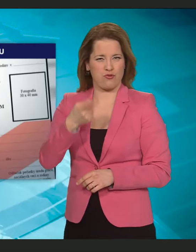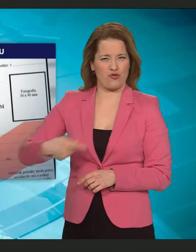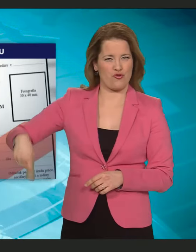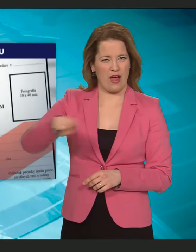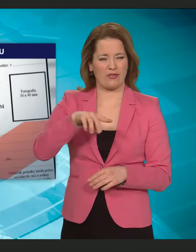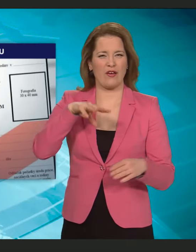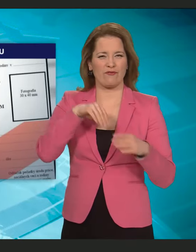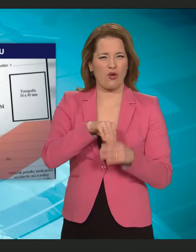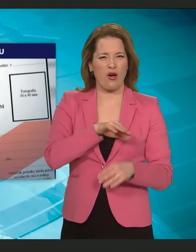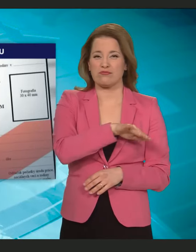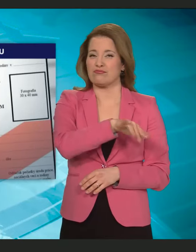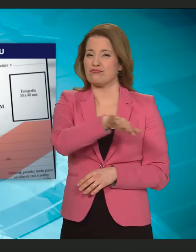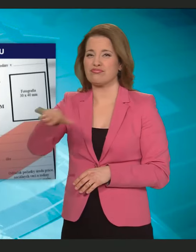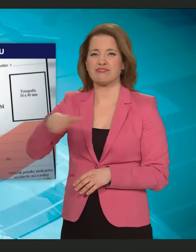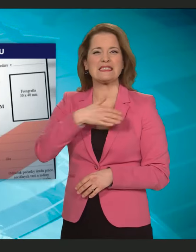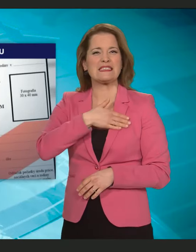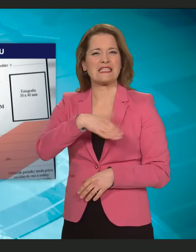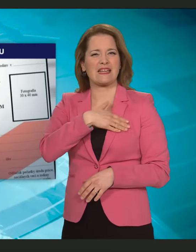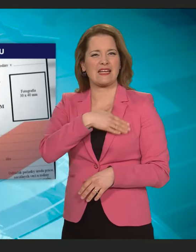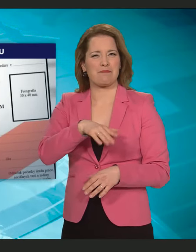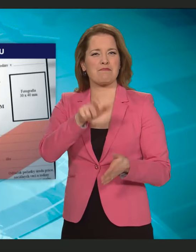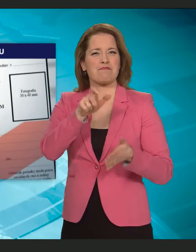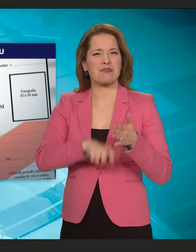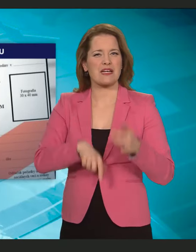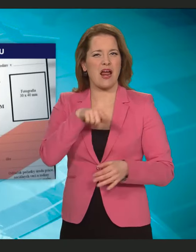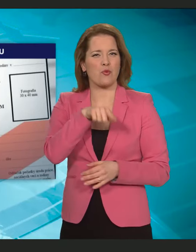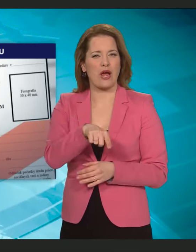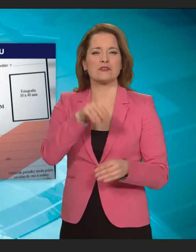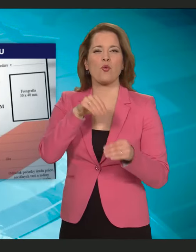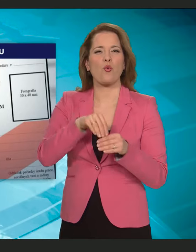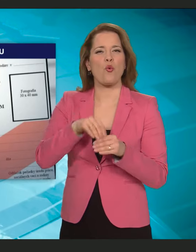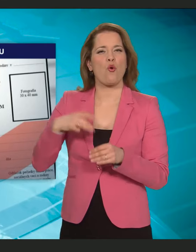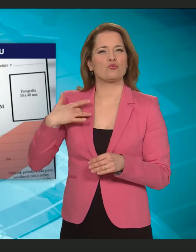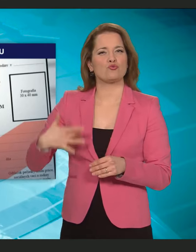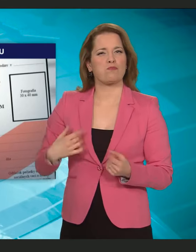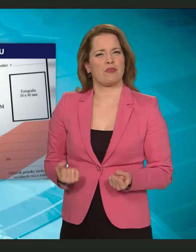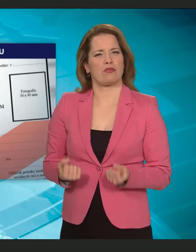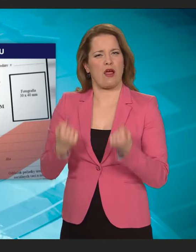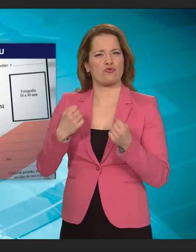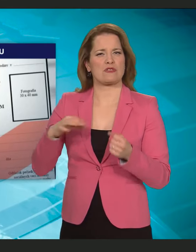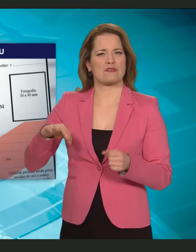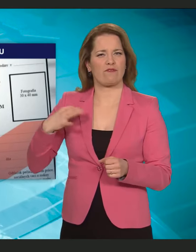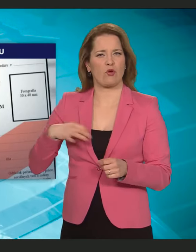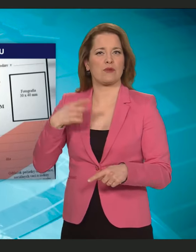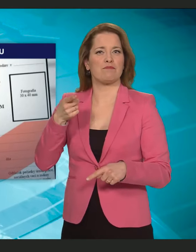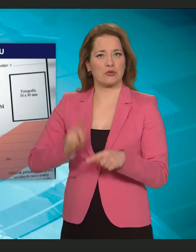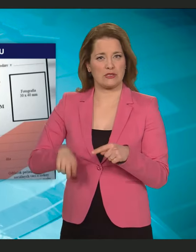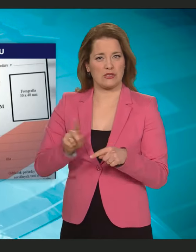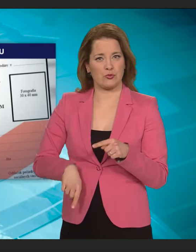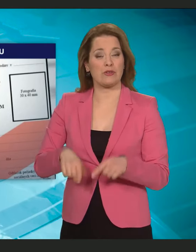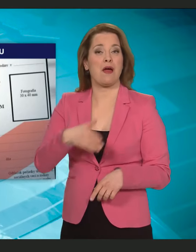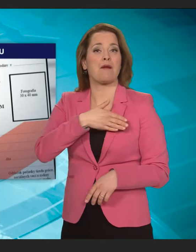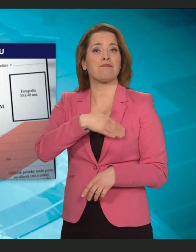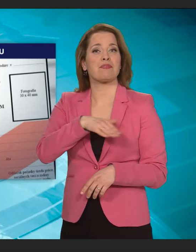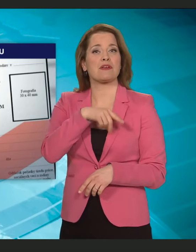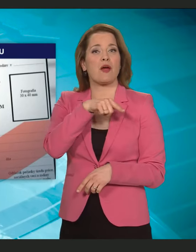Držitelia preukazu fyzickej osoby s ťažkým zdravotným postihnutím používajú tento preukaz výlučne na Slovensku. Nemôžu si nárokovať